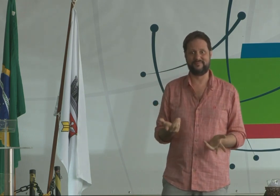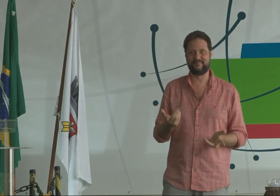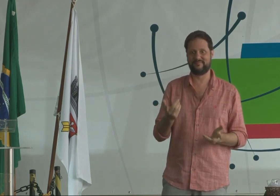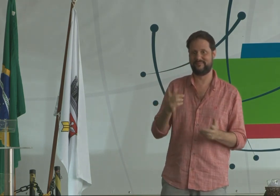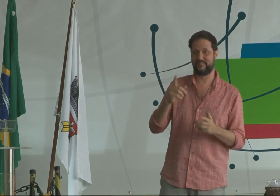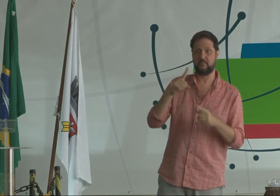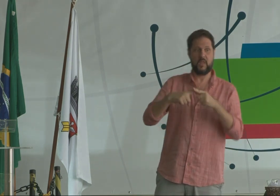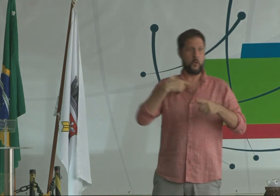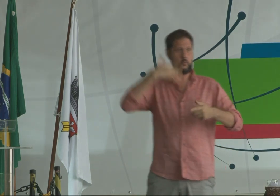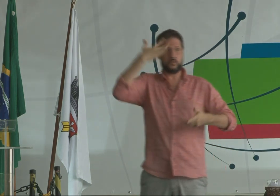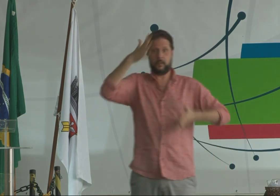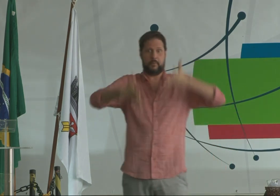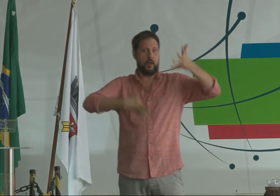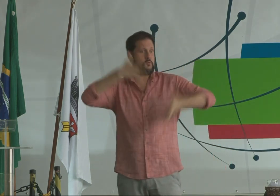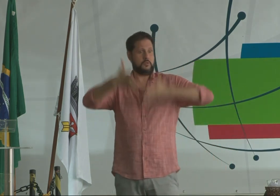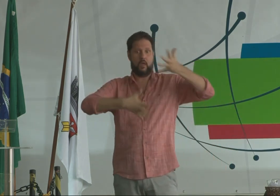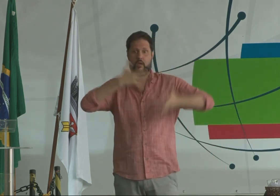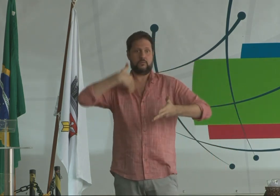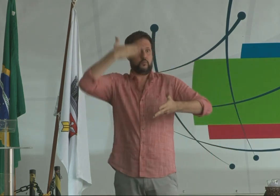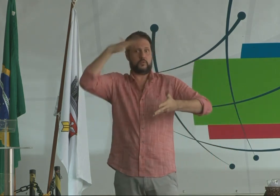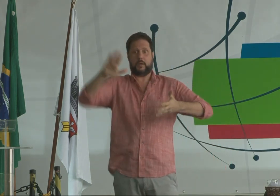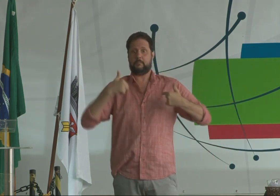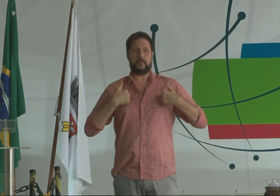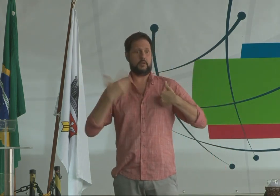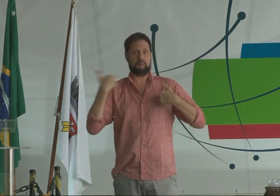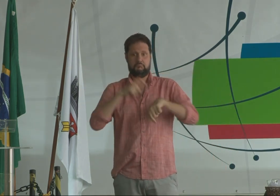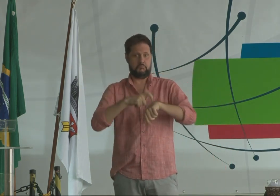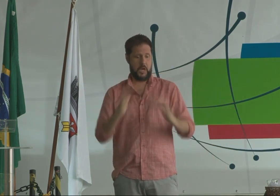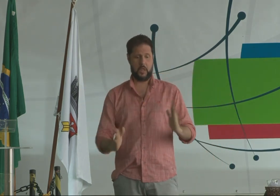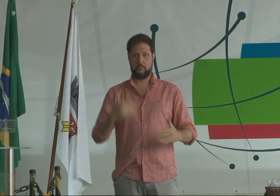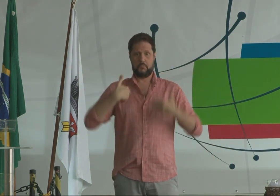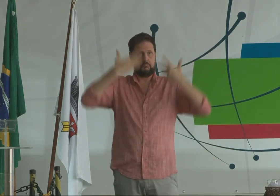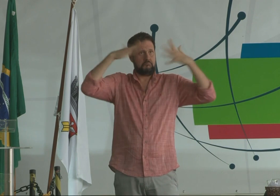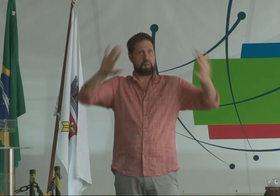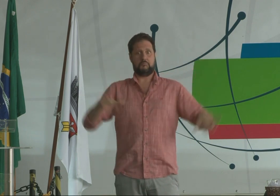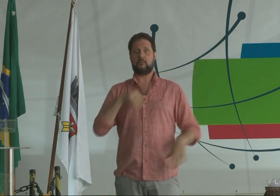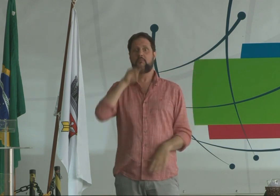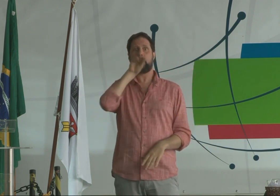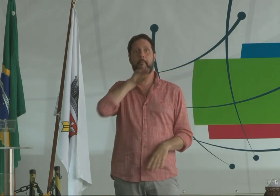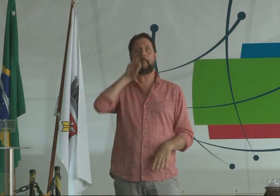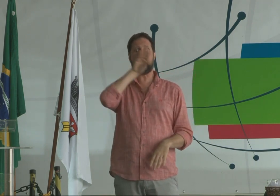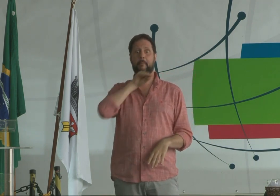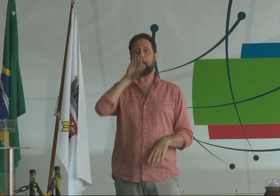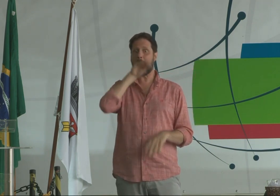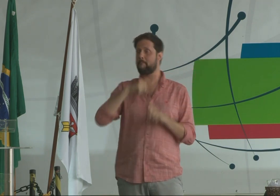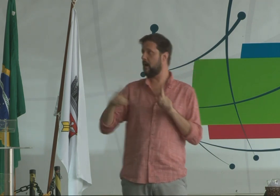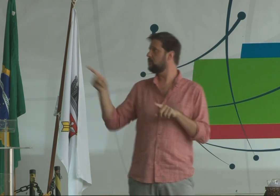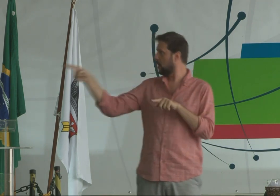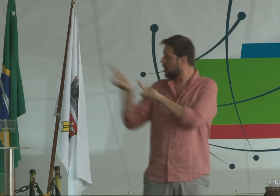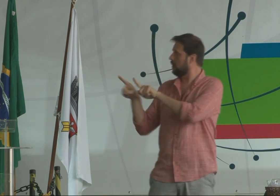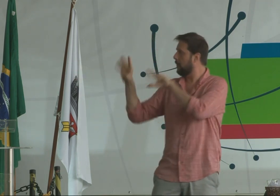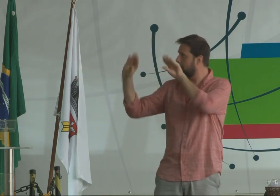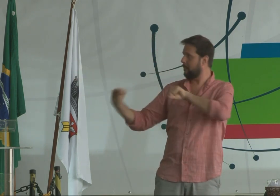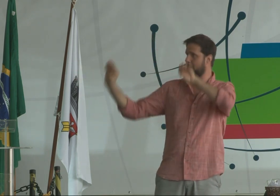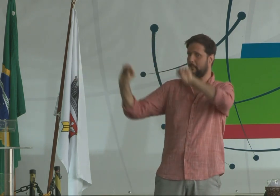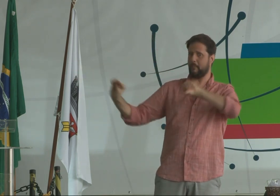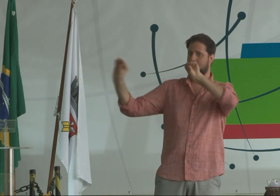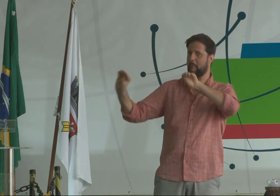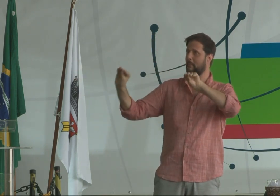o que falta, o que falta, por exemplo, é dentro desse espaço de educação ter essa noção de perspectiva cultural diferenciada de uma língua. Por exemplo, vocês